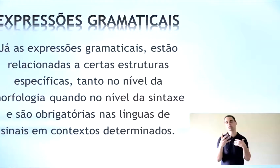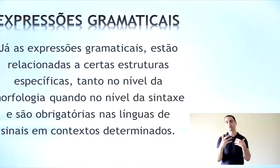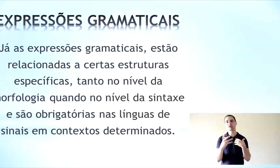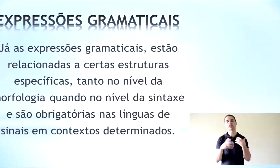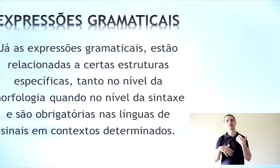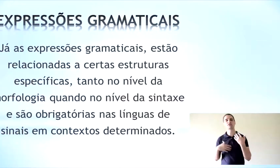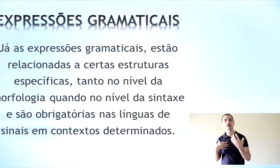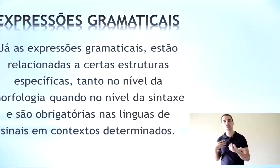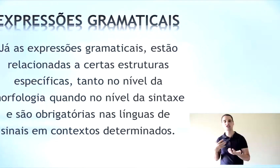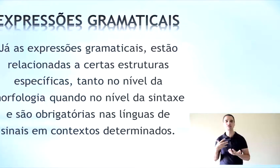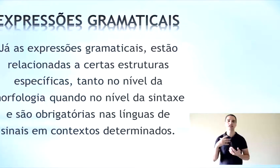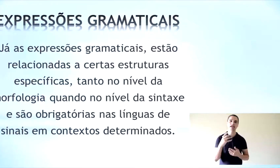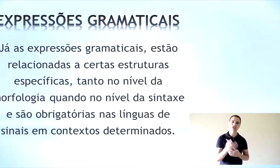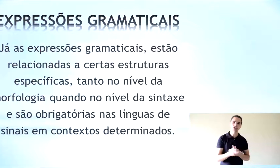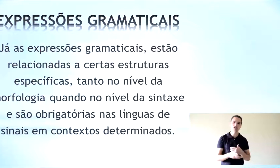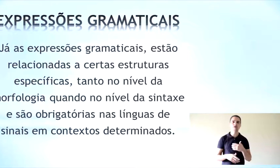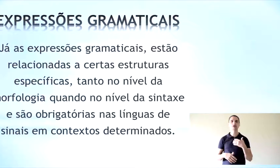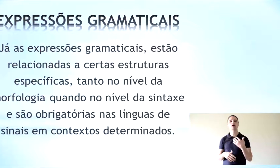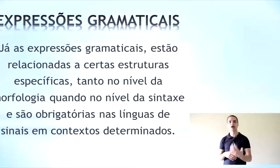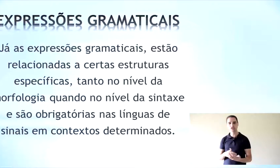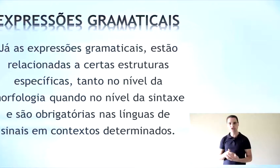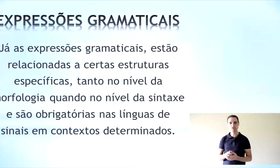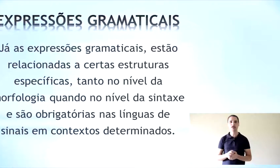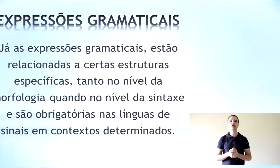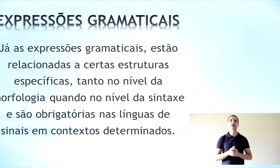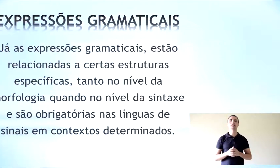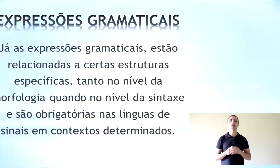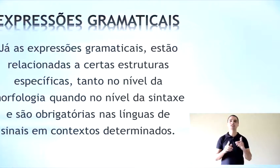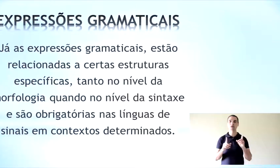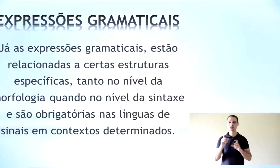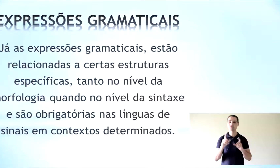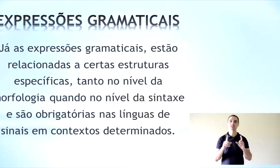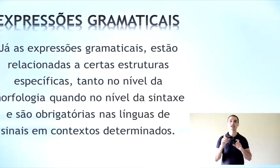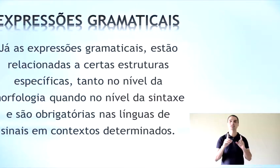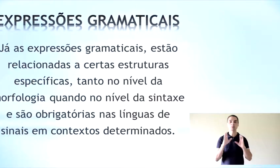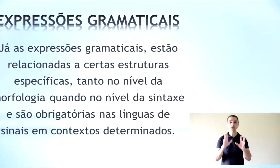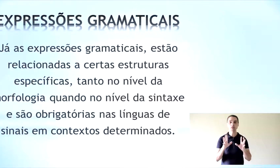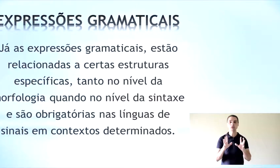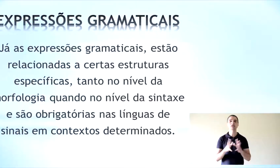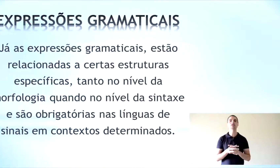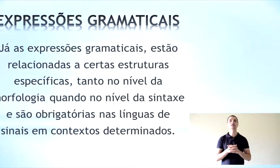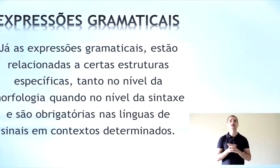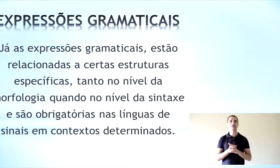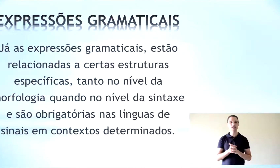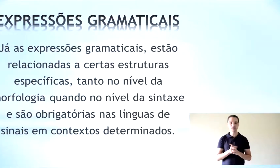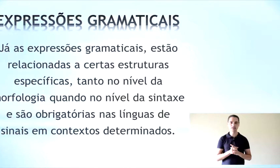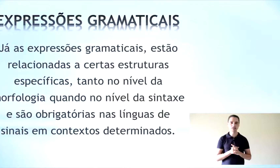uma frase afirmativa, negativa ou interrogativa. Então as expressões faciais são muito importantes nesse